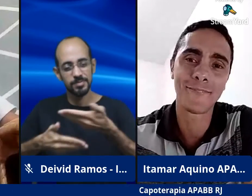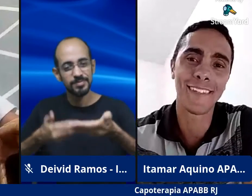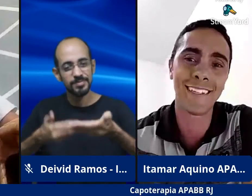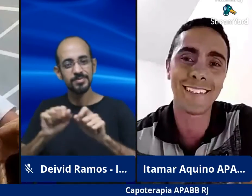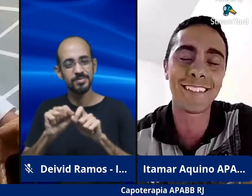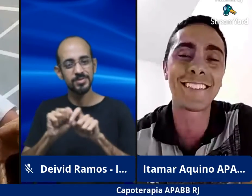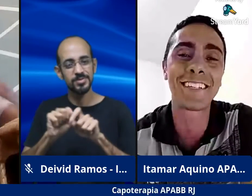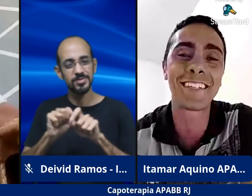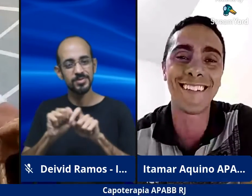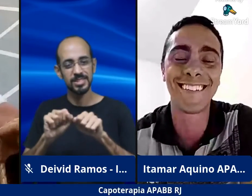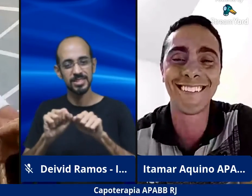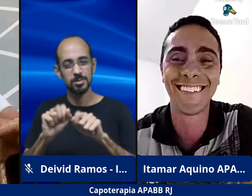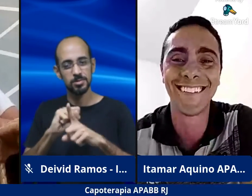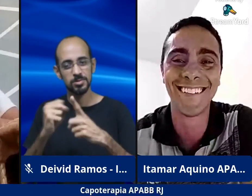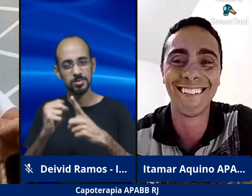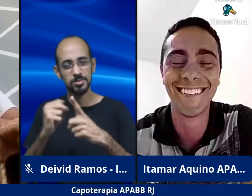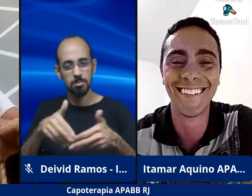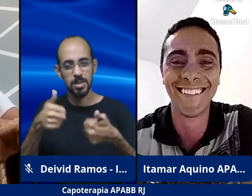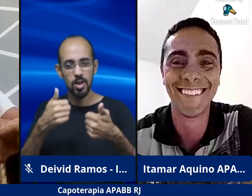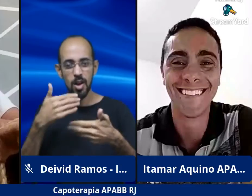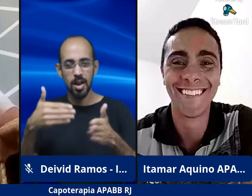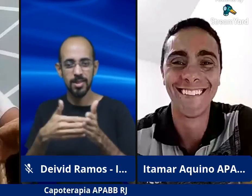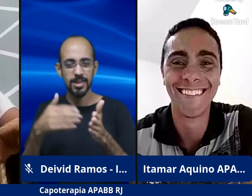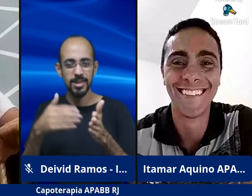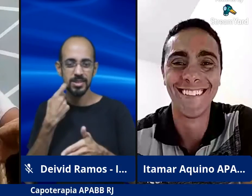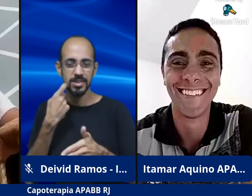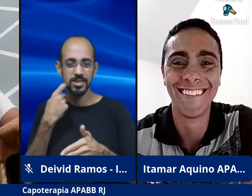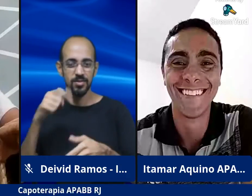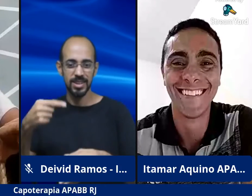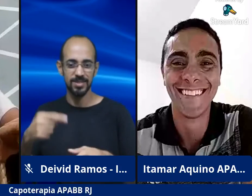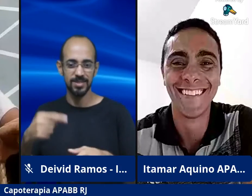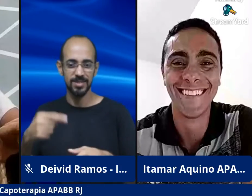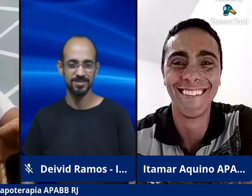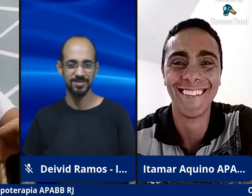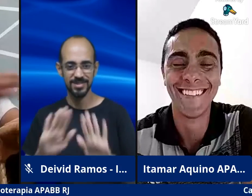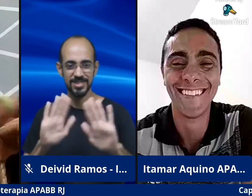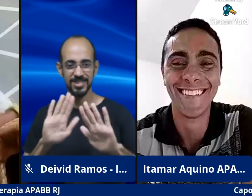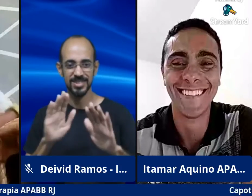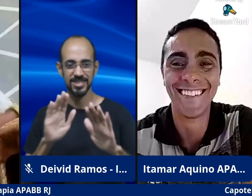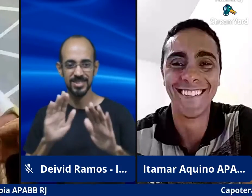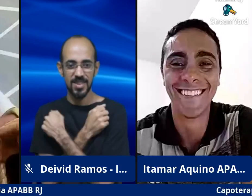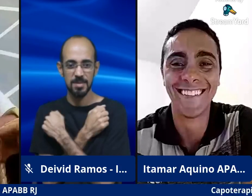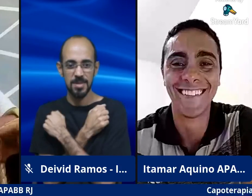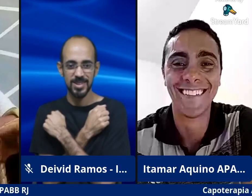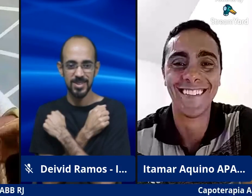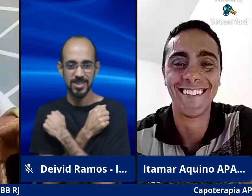Um abraço e até sexta que vem. Um abraço, gente. Show de bola.